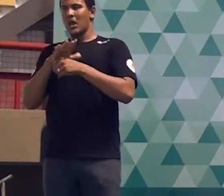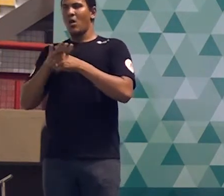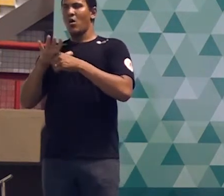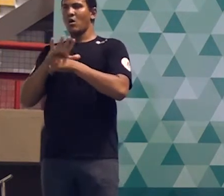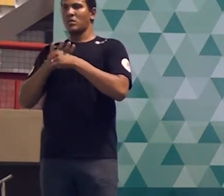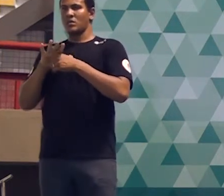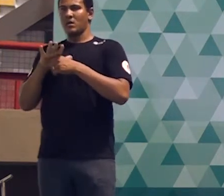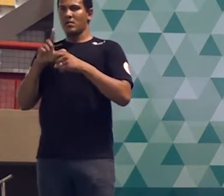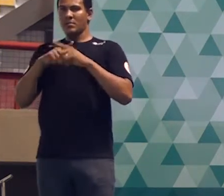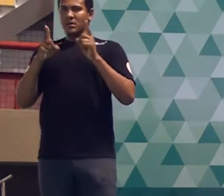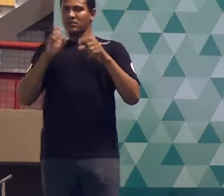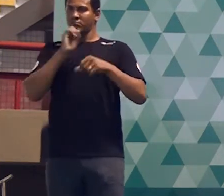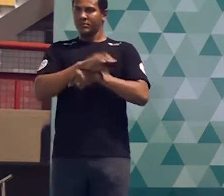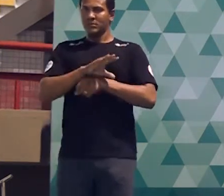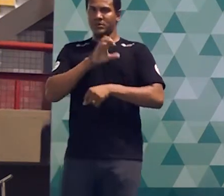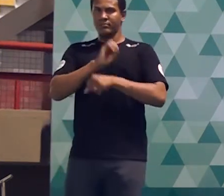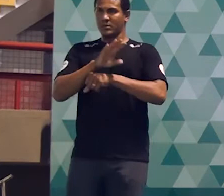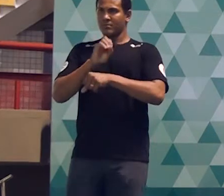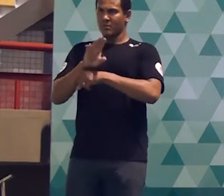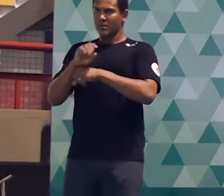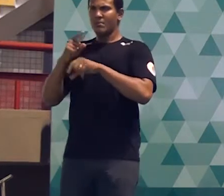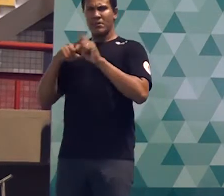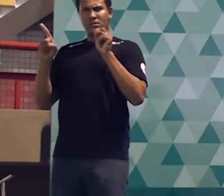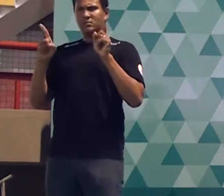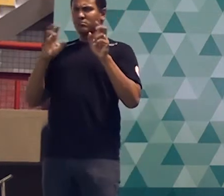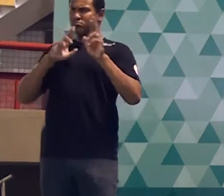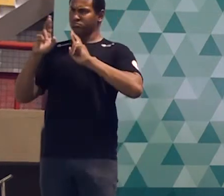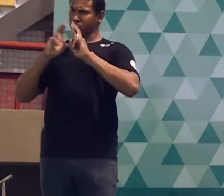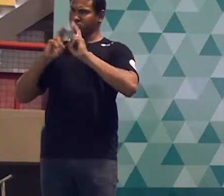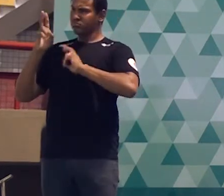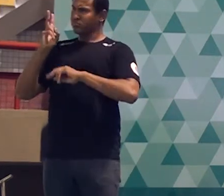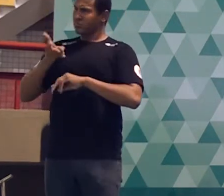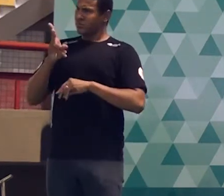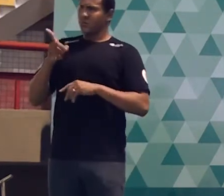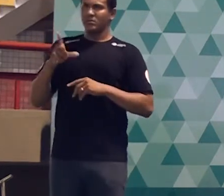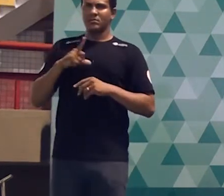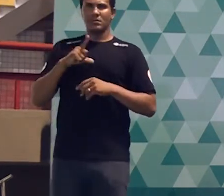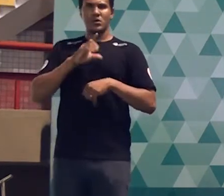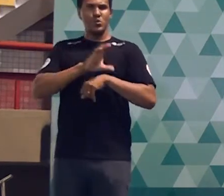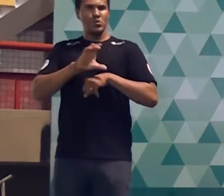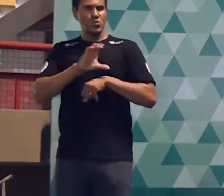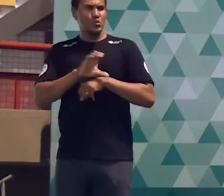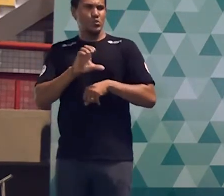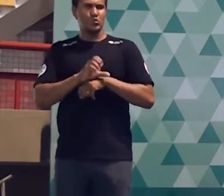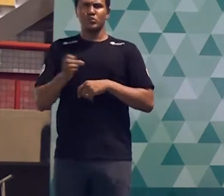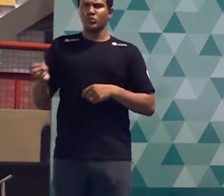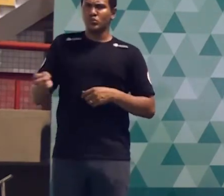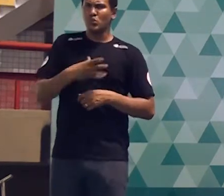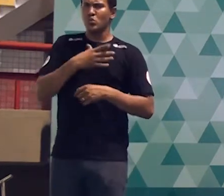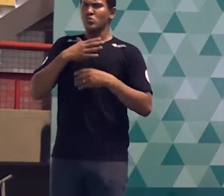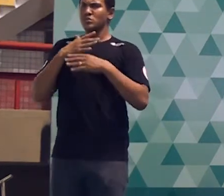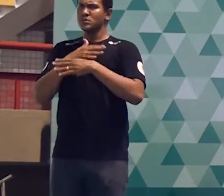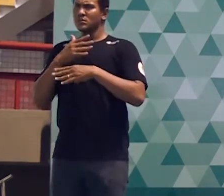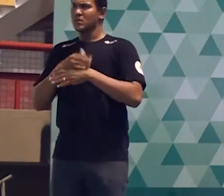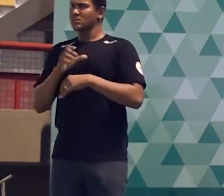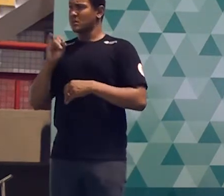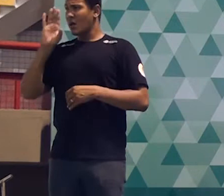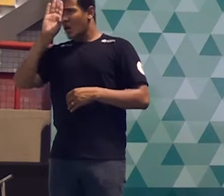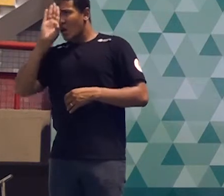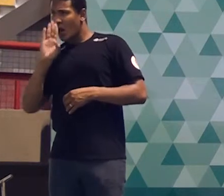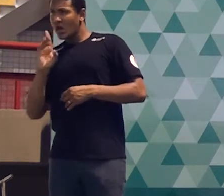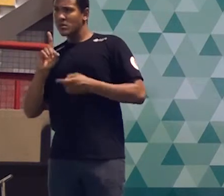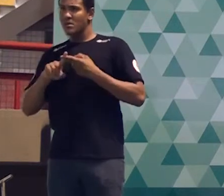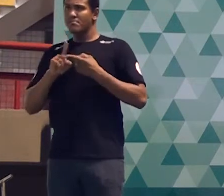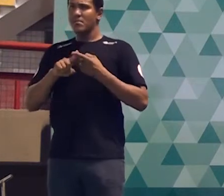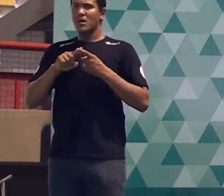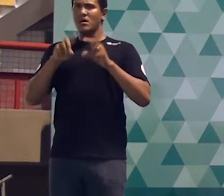tem. Mas eu mando mensagens para todos eles, quando tem algum curso novo na cidade, algum curso de graça, algum site legal,